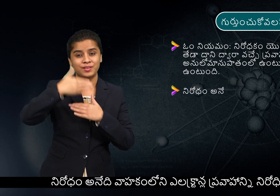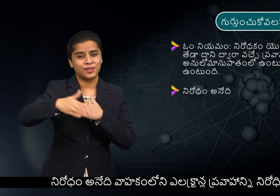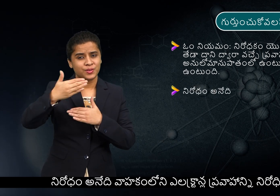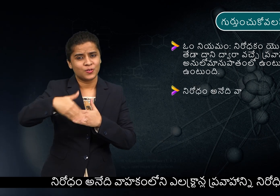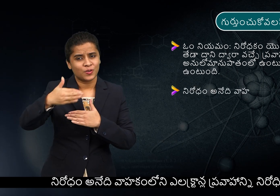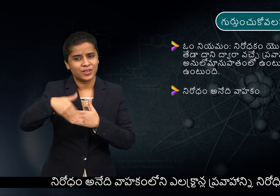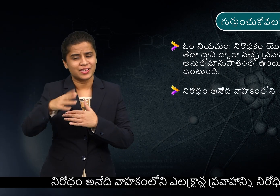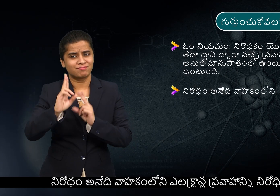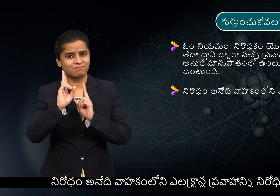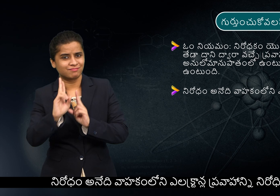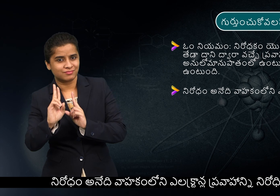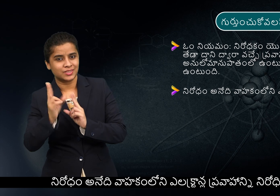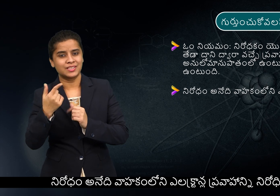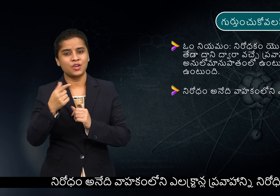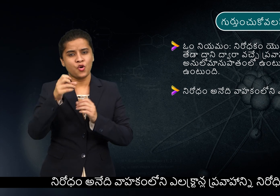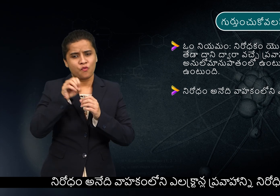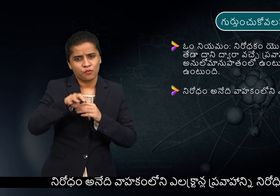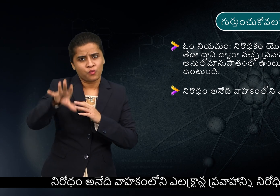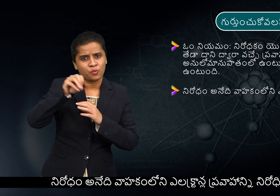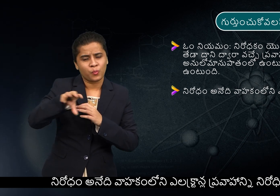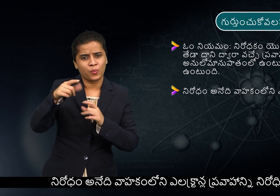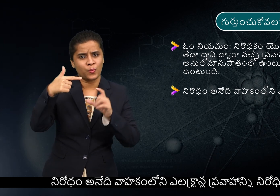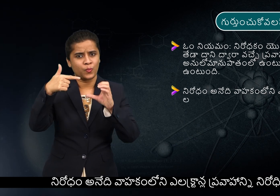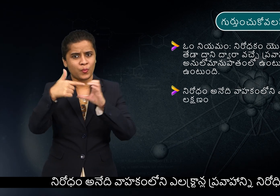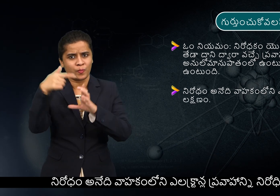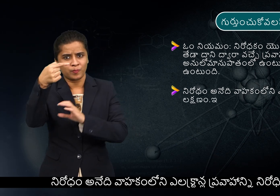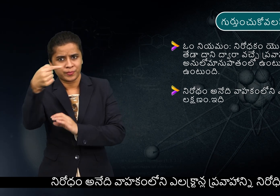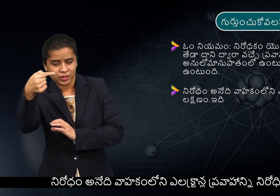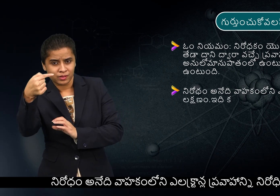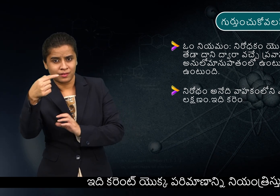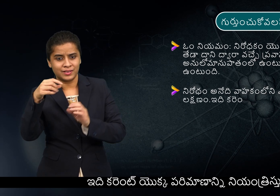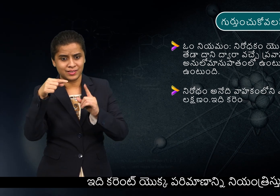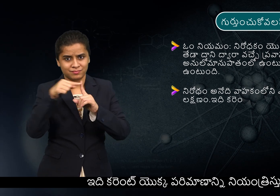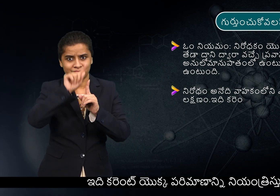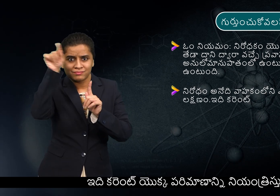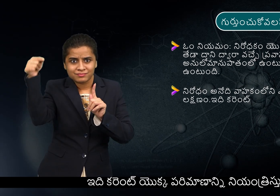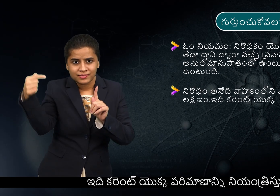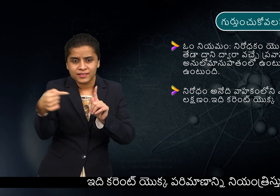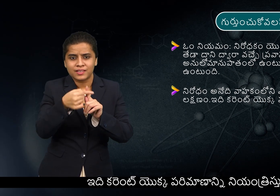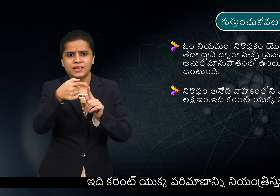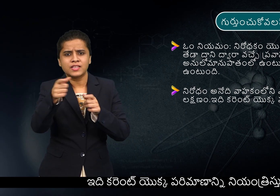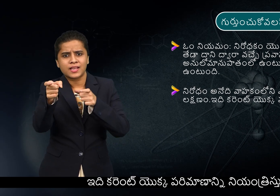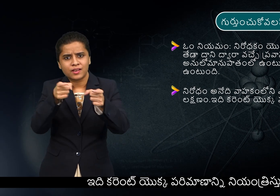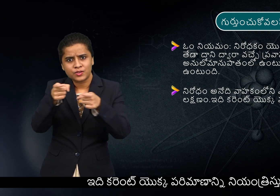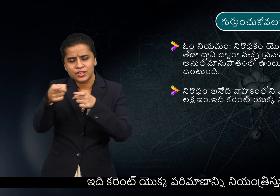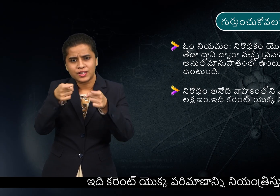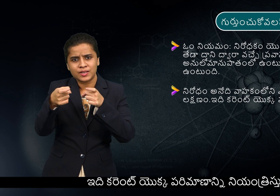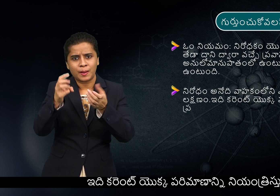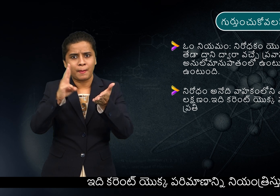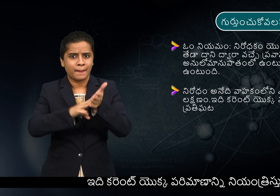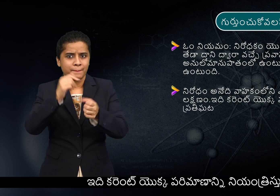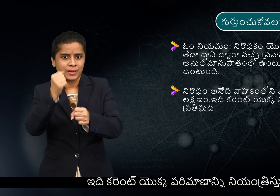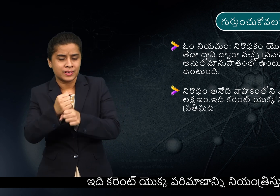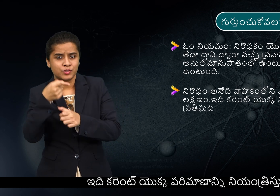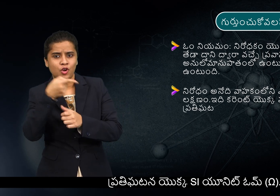నిరోధం అనేది వాహకంలోని ఎలక్ట్రాన్ల ప్రవాహాన్ని నిరోధించే లక్షణం. ఇది కరెంటు యొక్క పరిమాణాన్ని